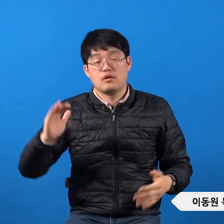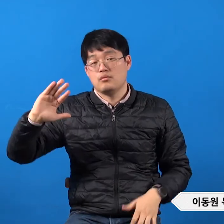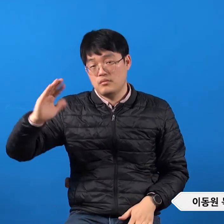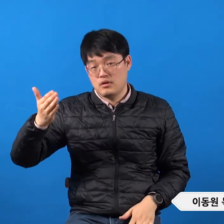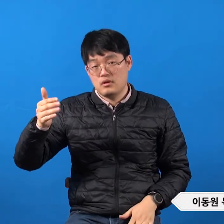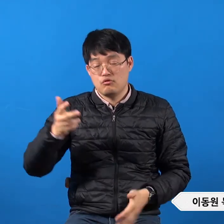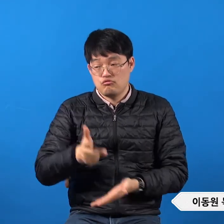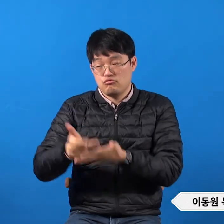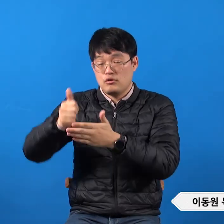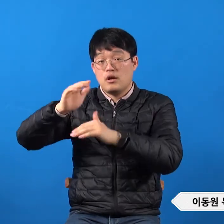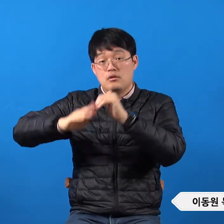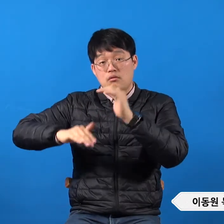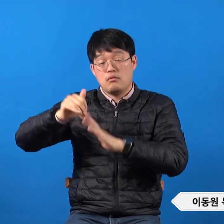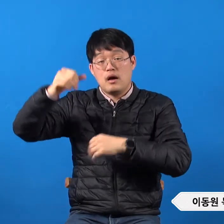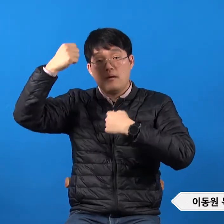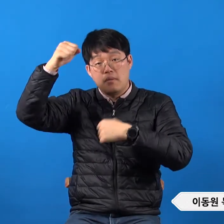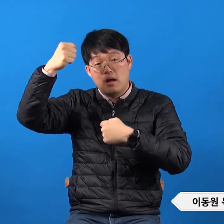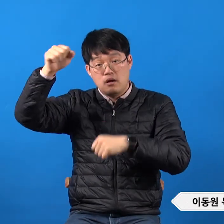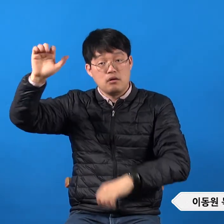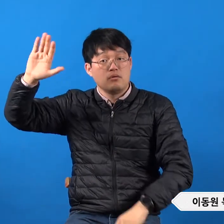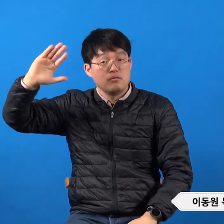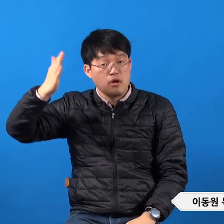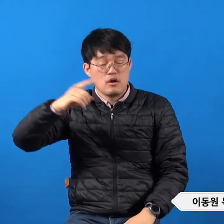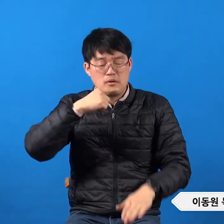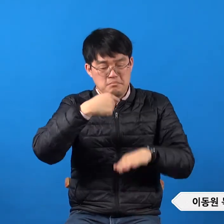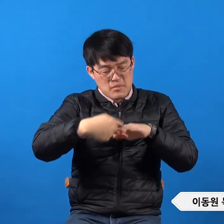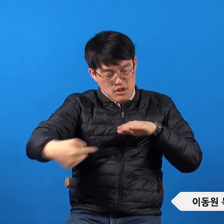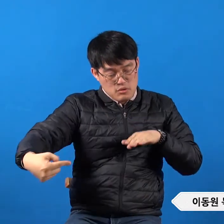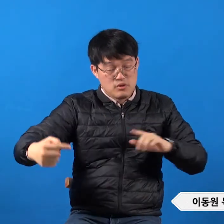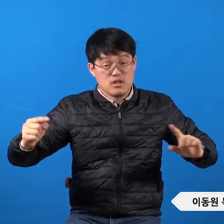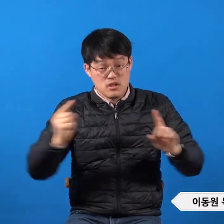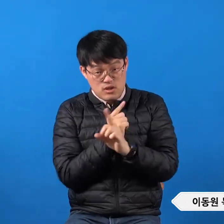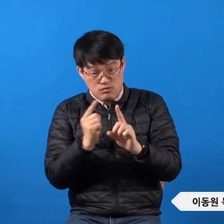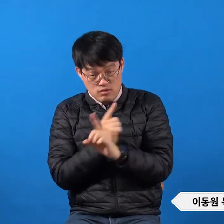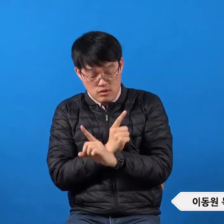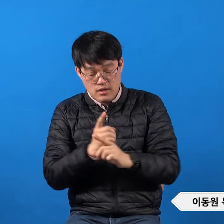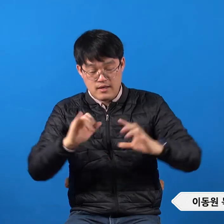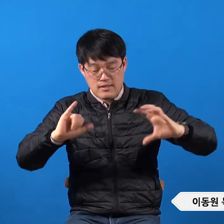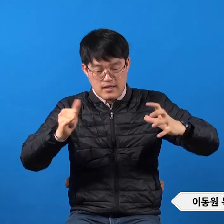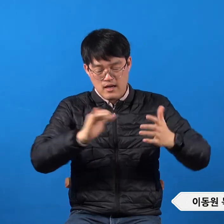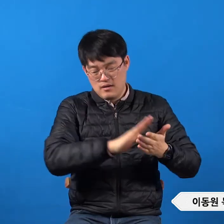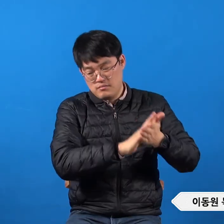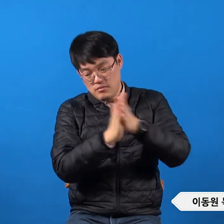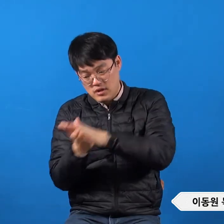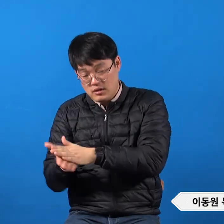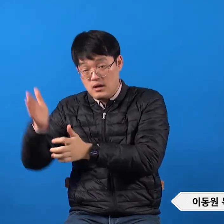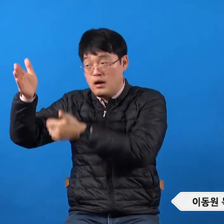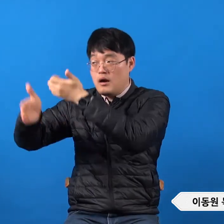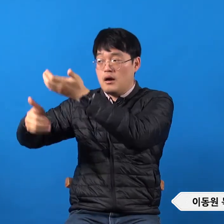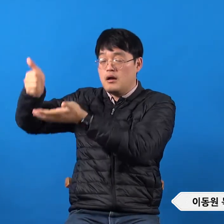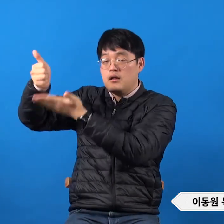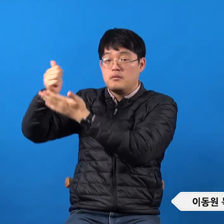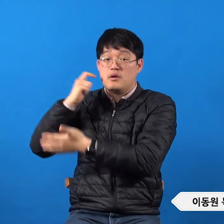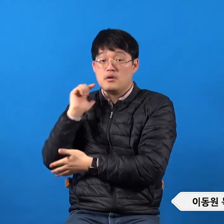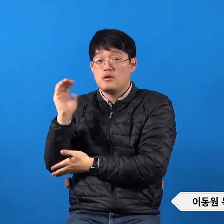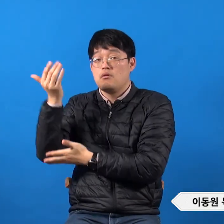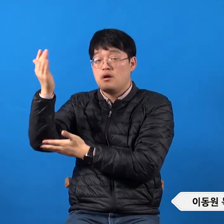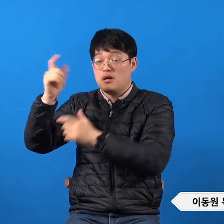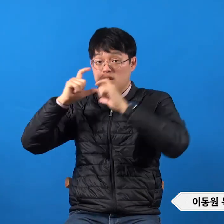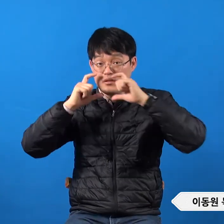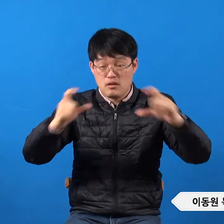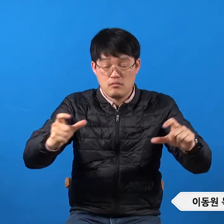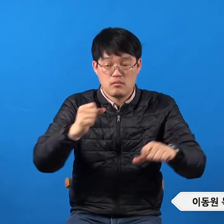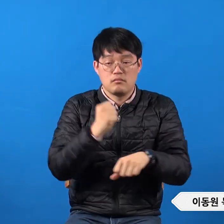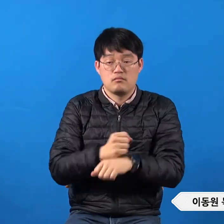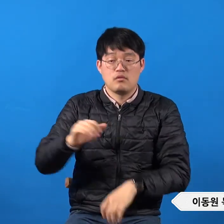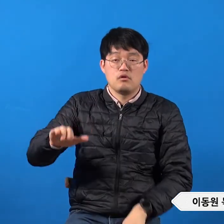그렇습니다. 주의 손과 발이 되어 민족을 치유하고 세상을 변화시키며 하나님의 영광을